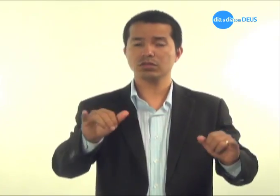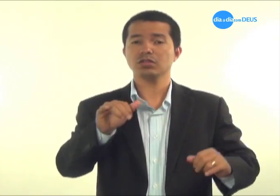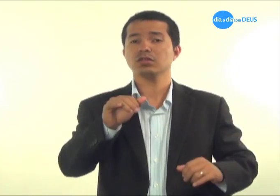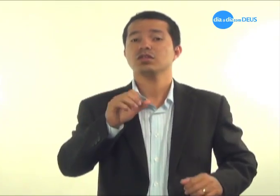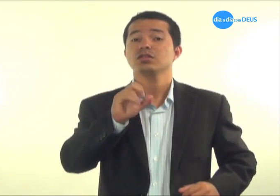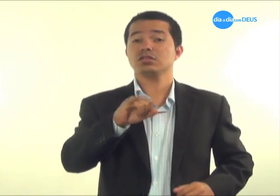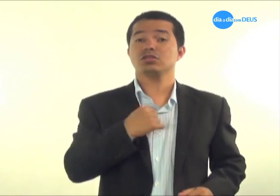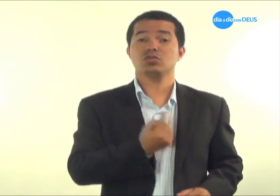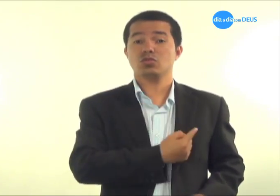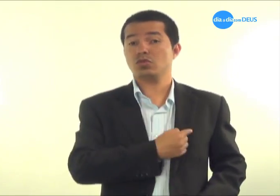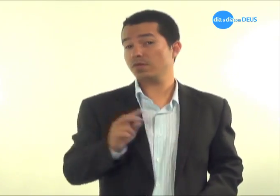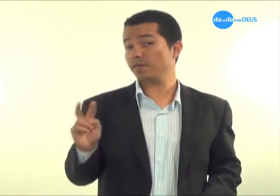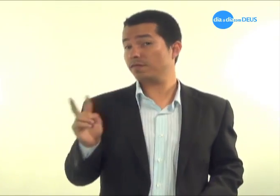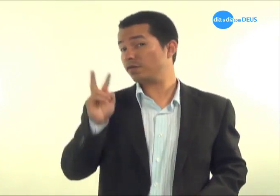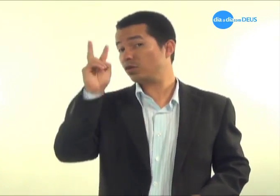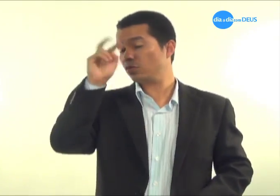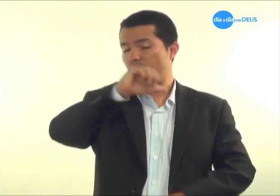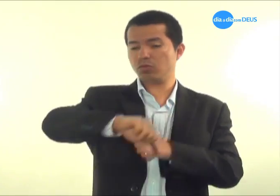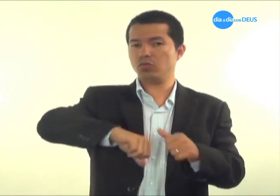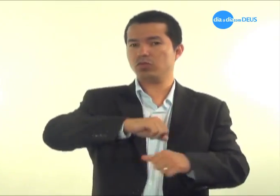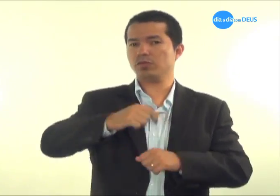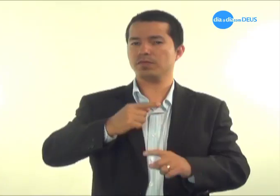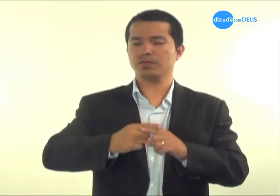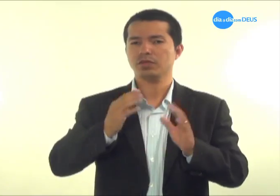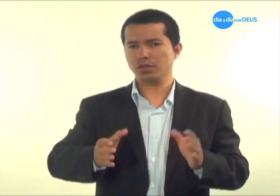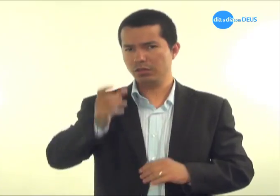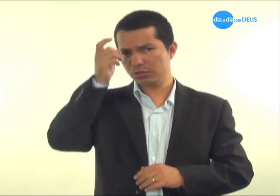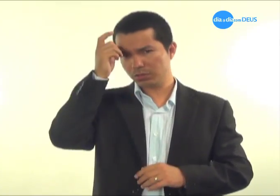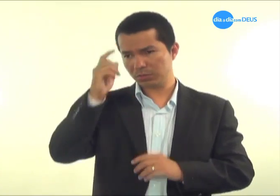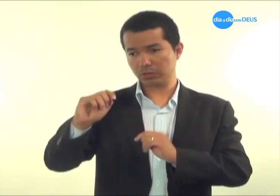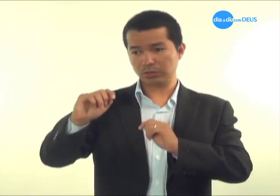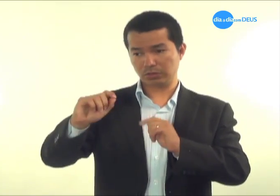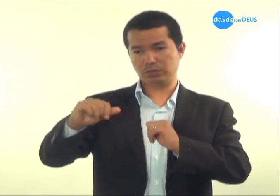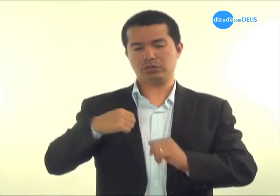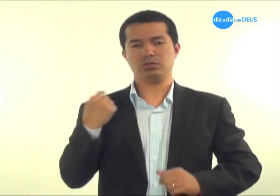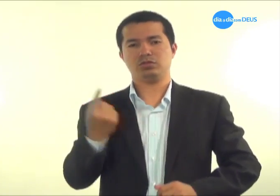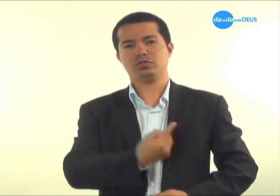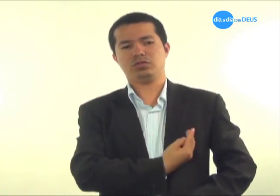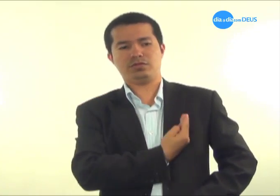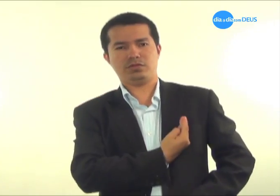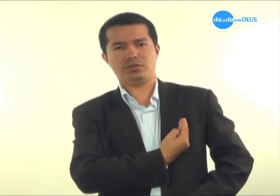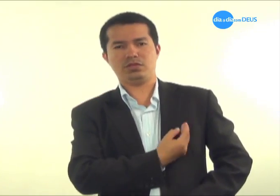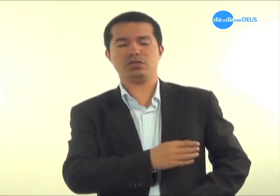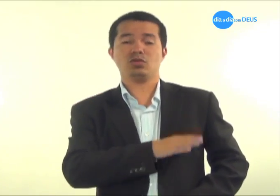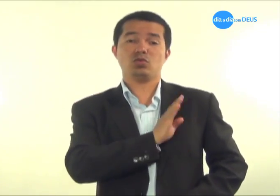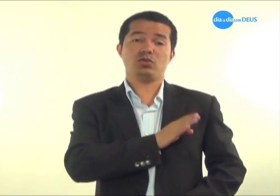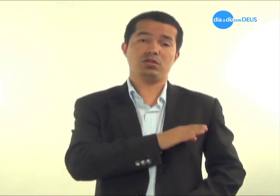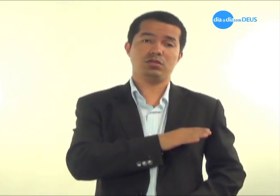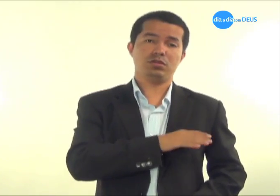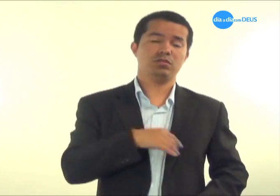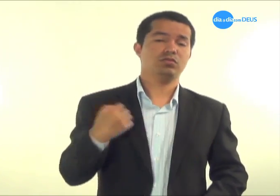Queridos, quando os nossos valores começam a mudar, é porque Satanás já semeou ideias na nossa mente, e essas ideias estão transformando os